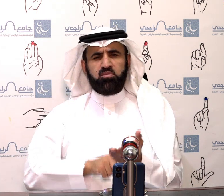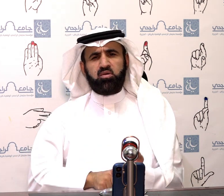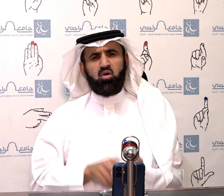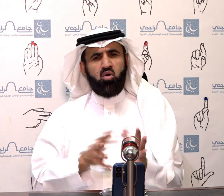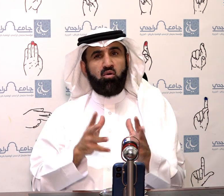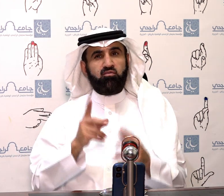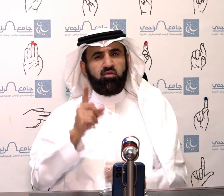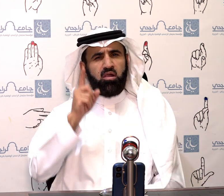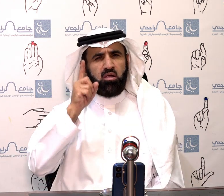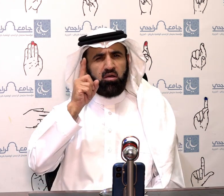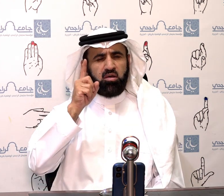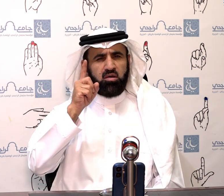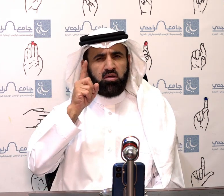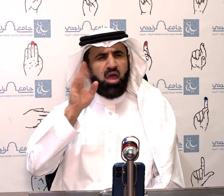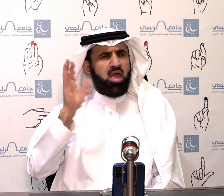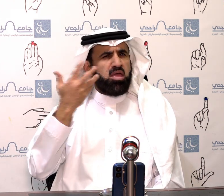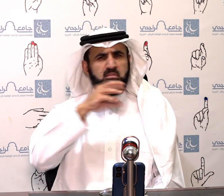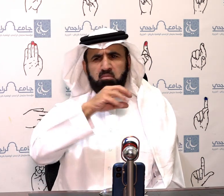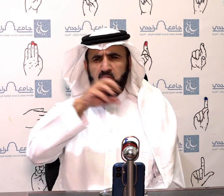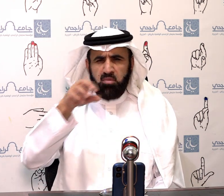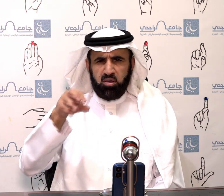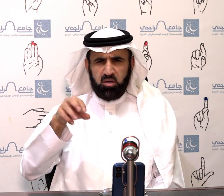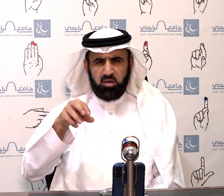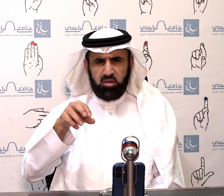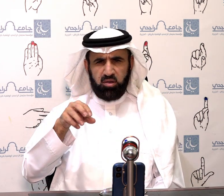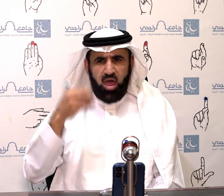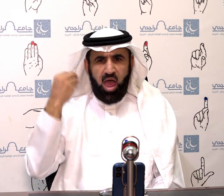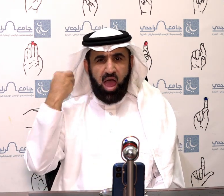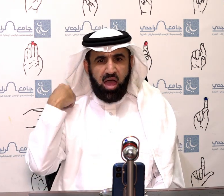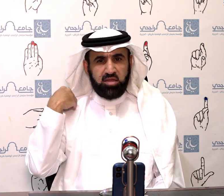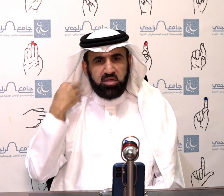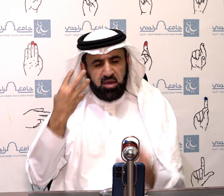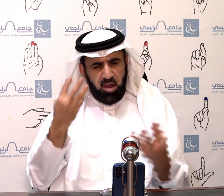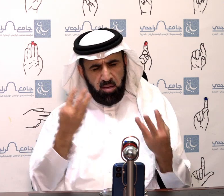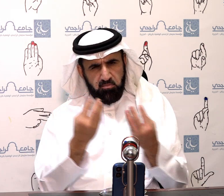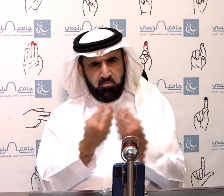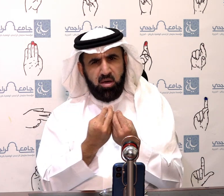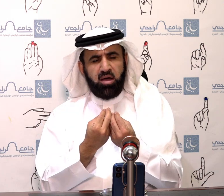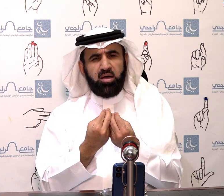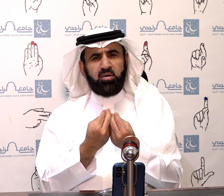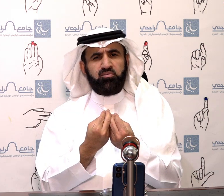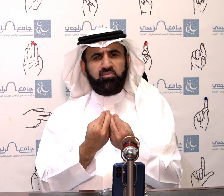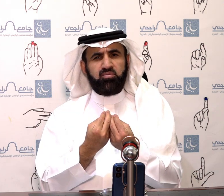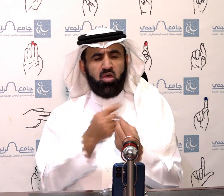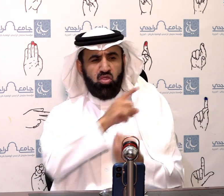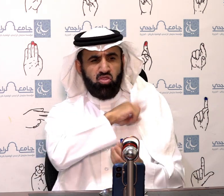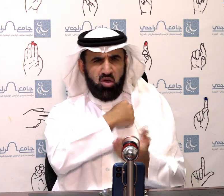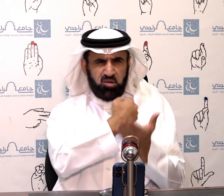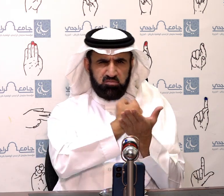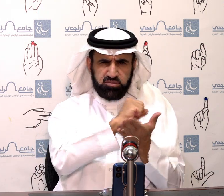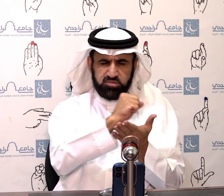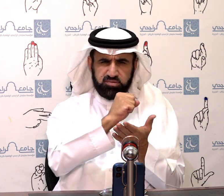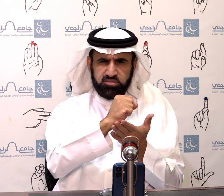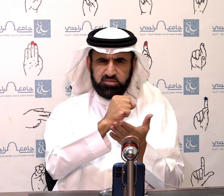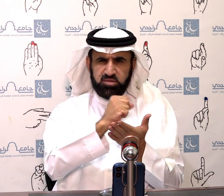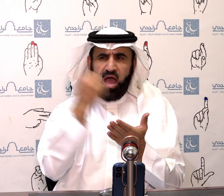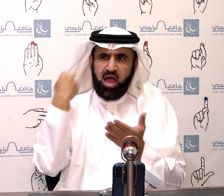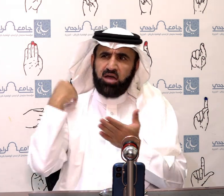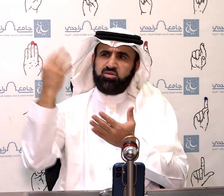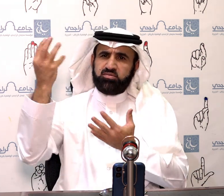الله حيثما كنت، وأتبع السيئة الحسنة تمحها. فالأولى في تعاملك مع